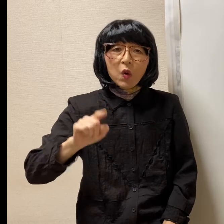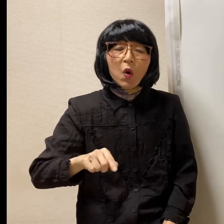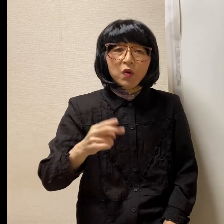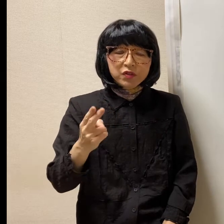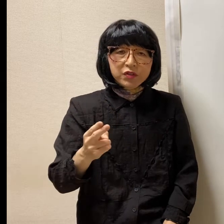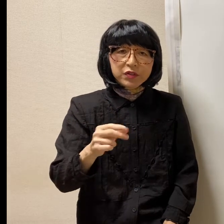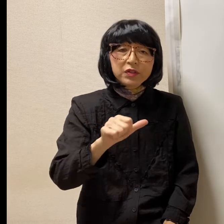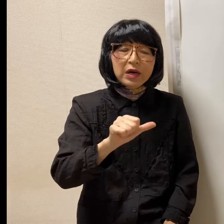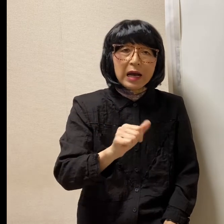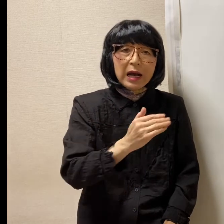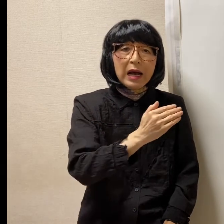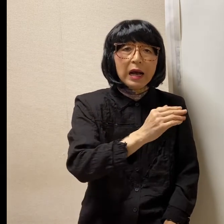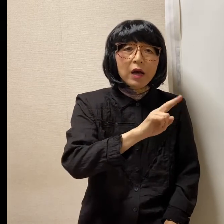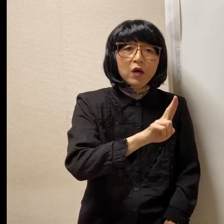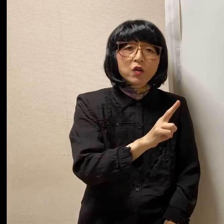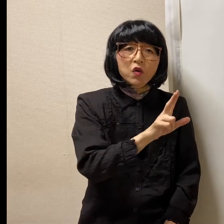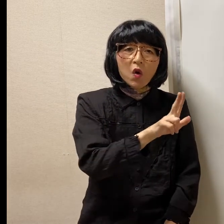He caught a cold.